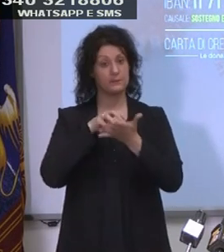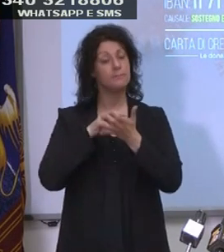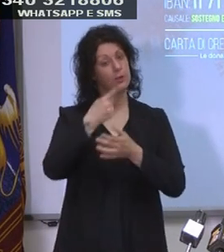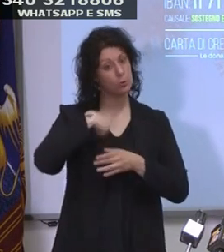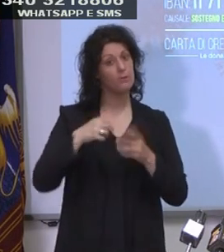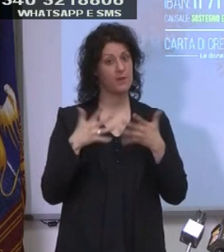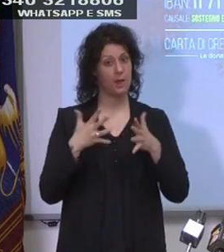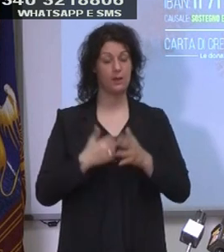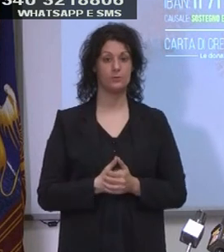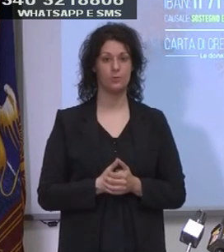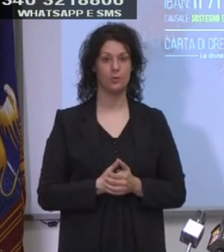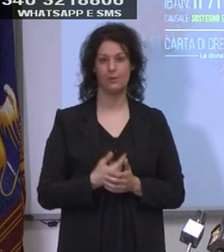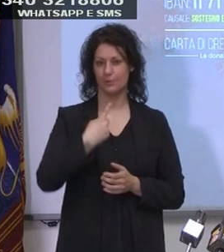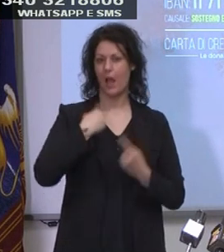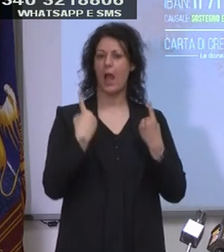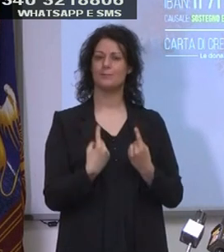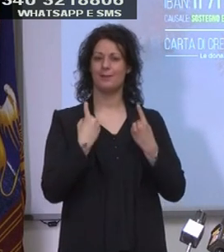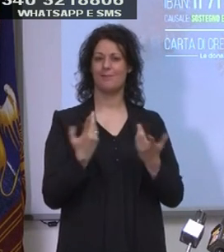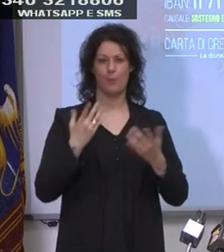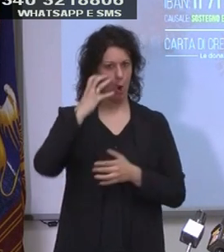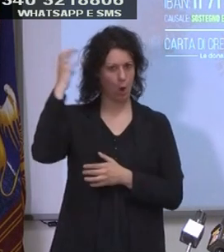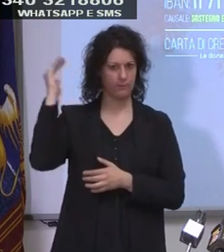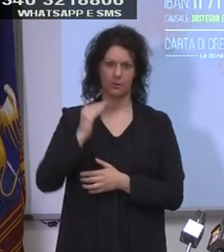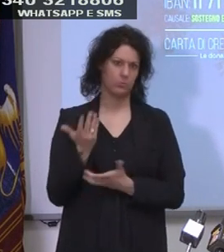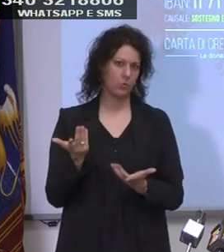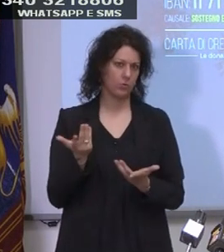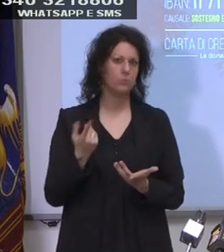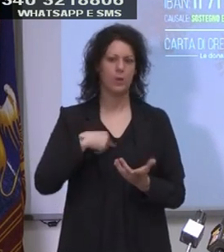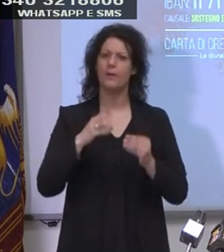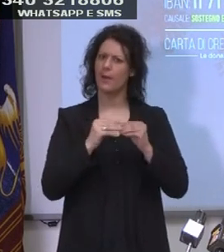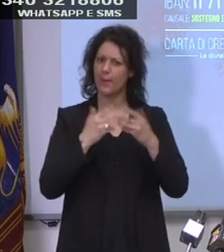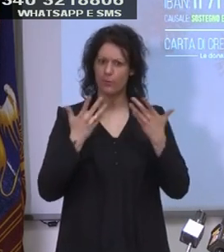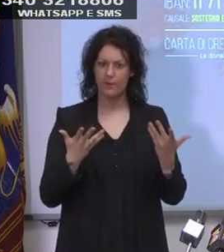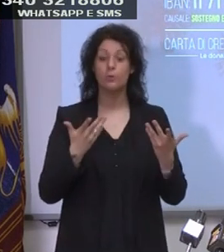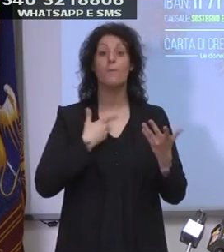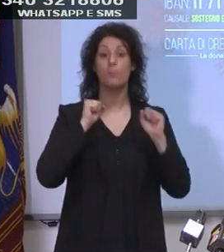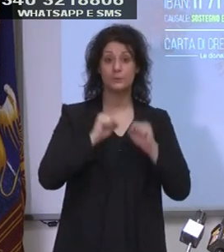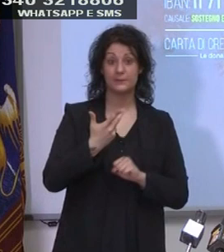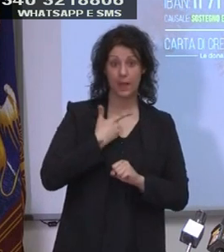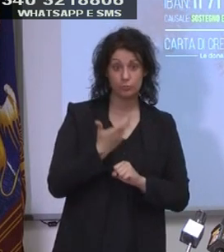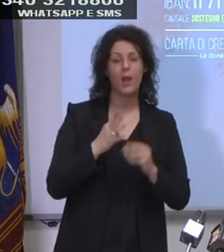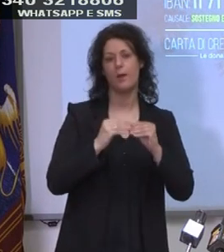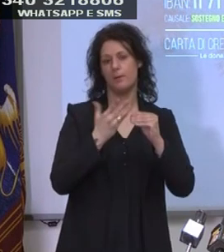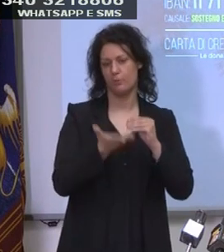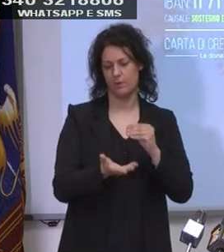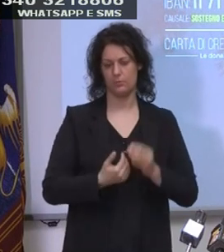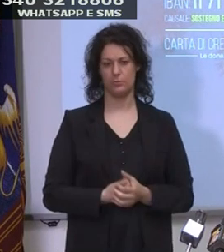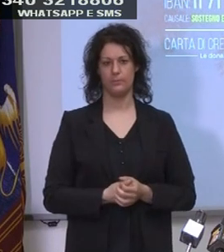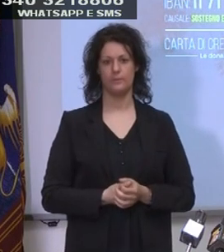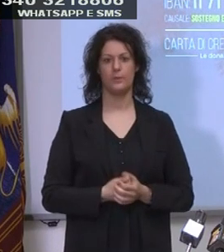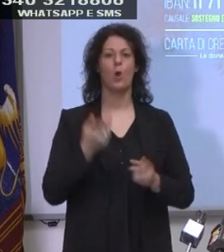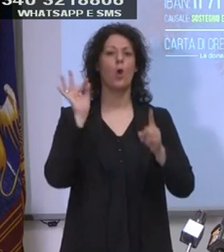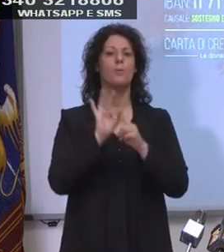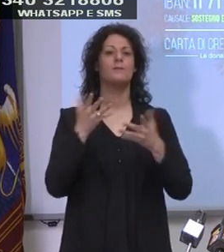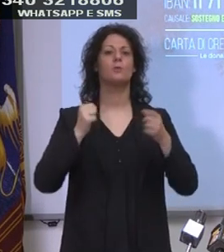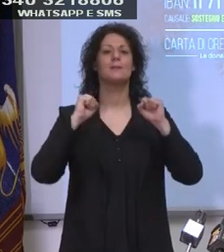ad attendere il finanziamento statale, quando c'era l'abbiamo portato a casa, quando non c'era abbiamo pensato comunque alla salute dei cittadini. Si